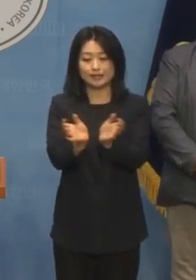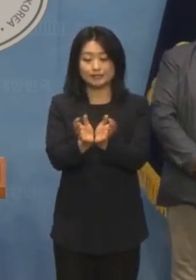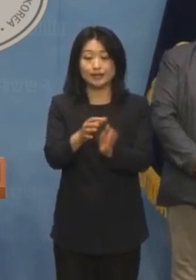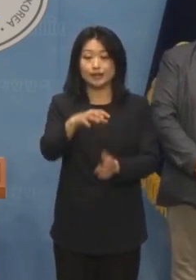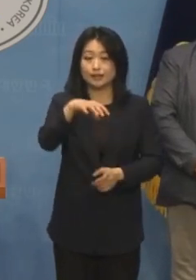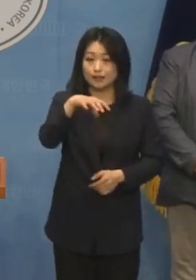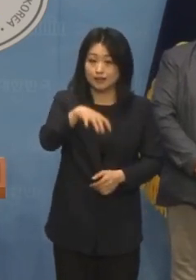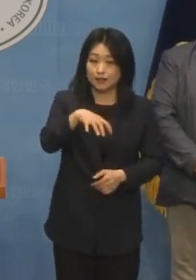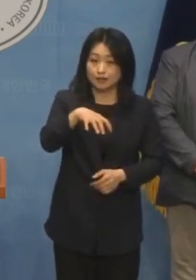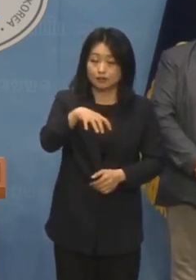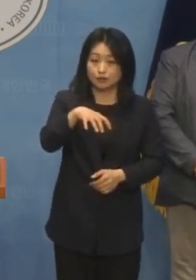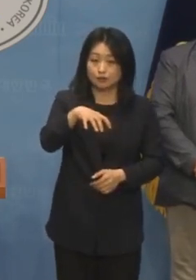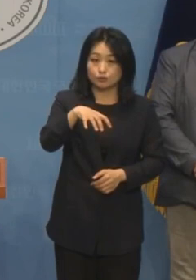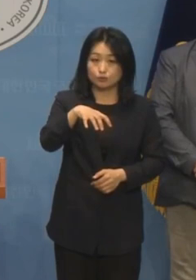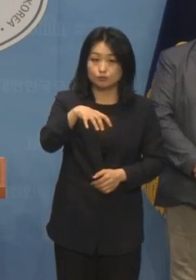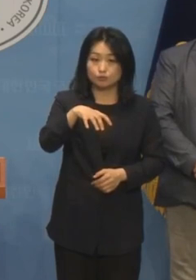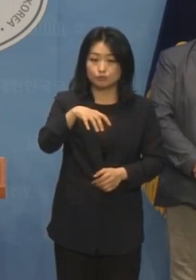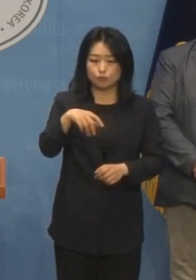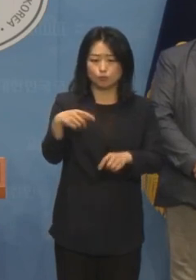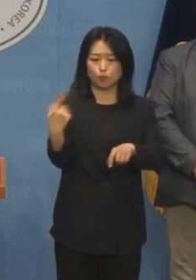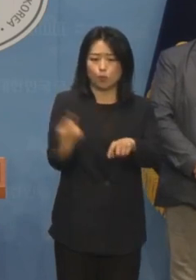단체에서도 그러지 않았느냐라고.